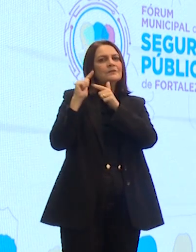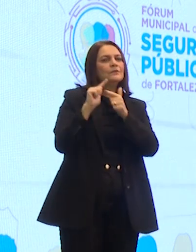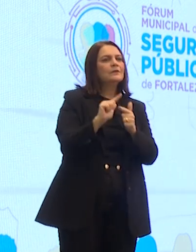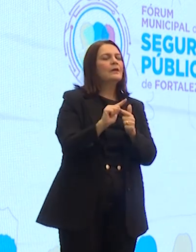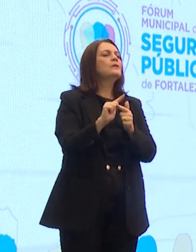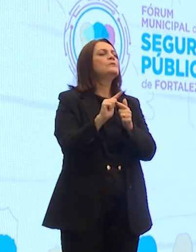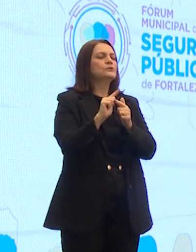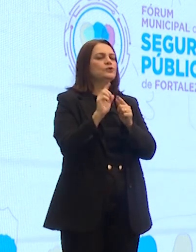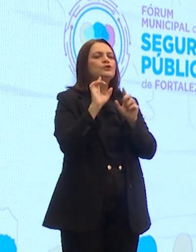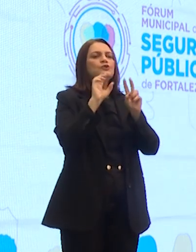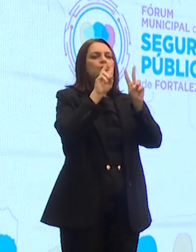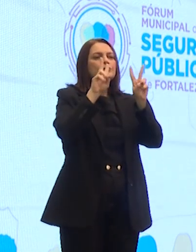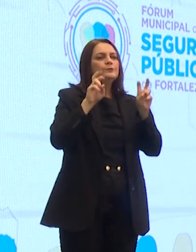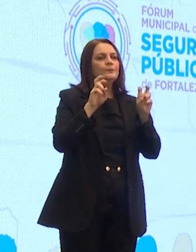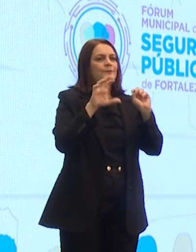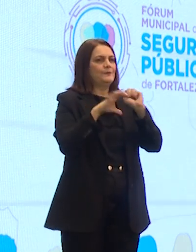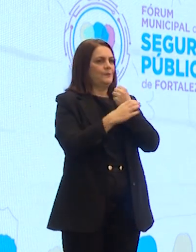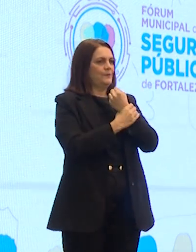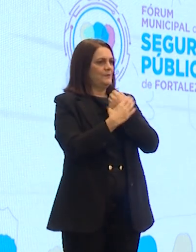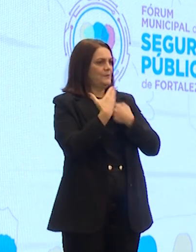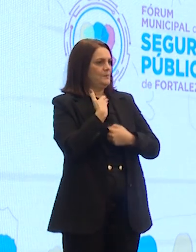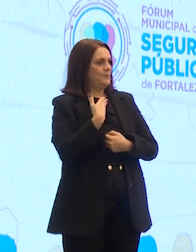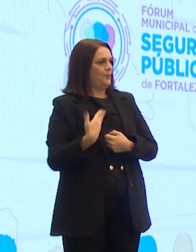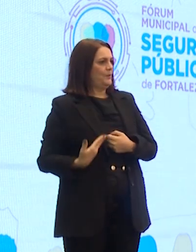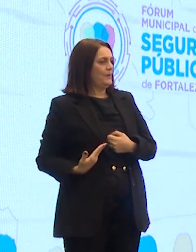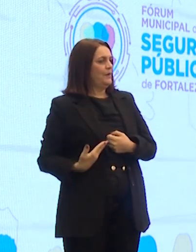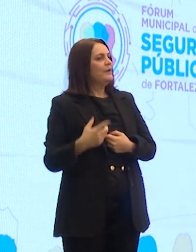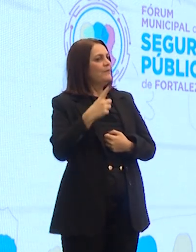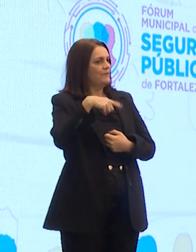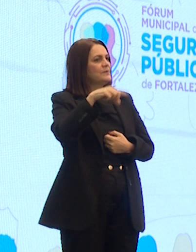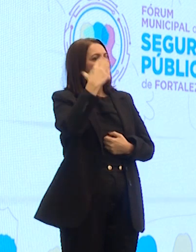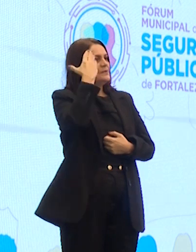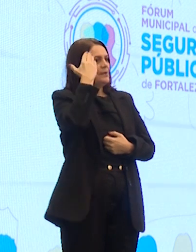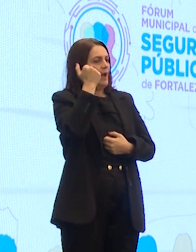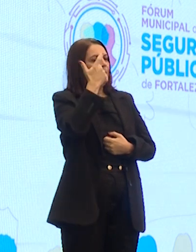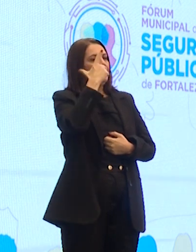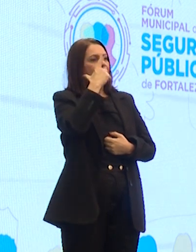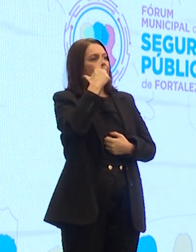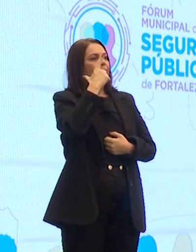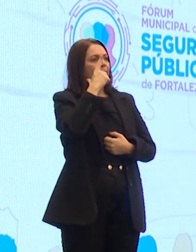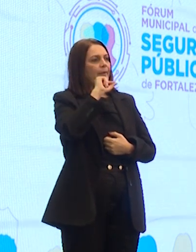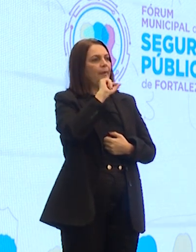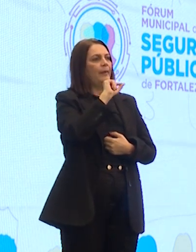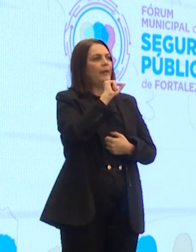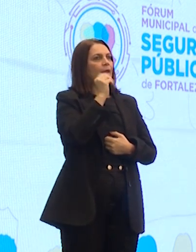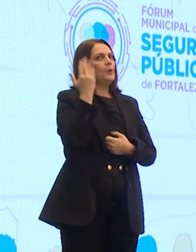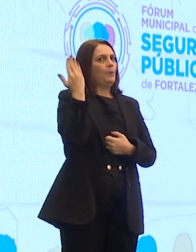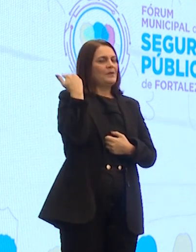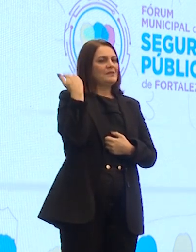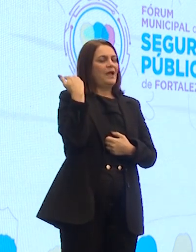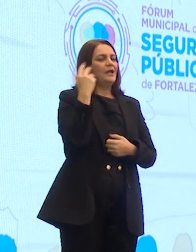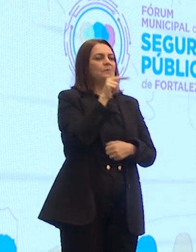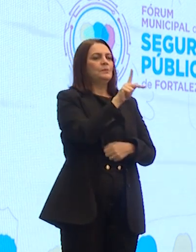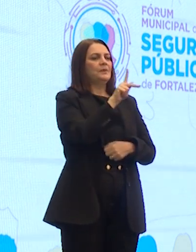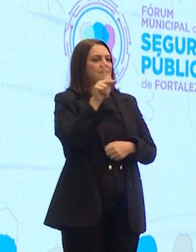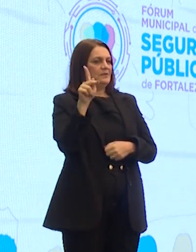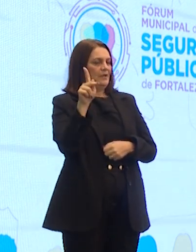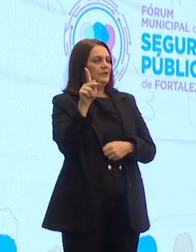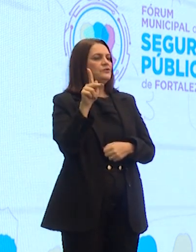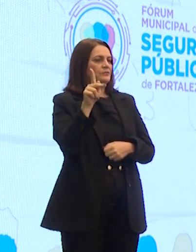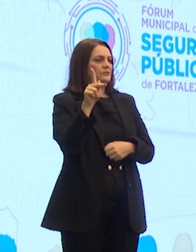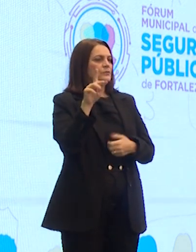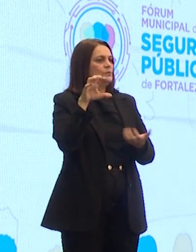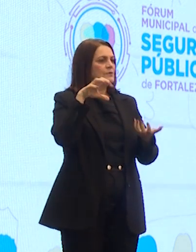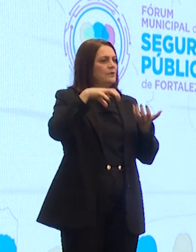pública. Vocês sabem que era presidente do Senado, na época, esse grande político brasileiro,